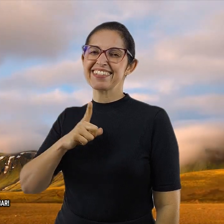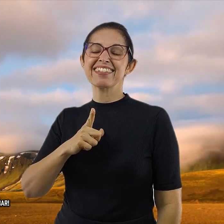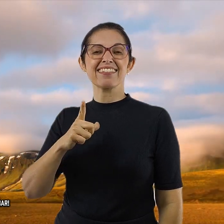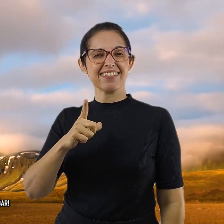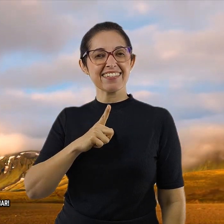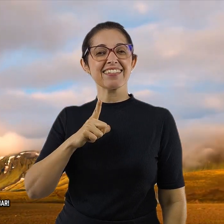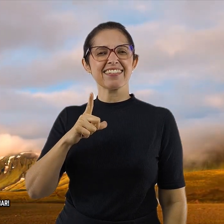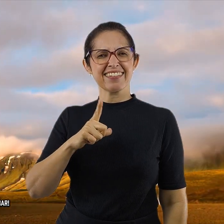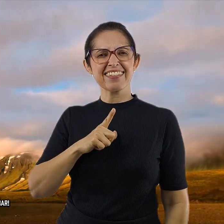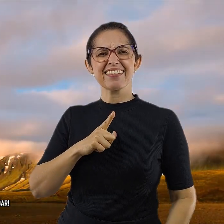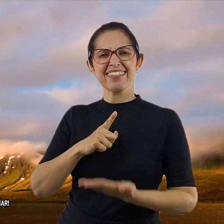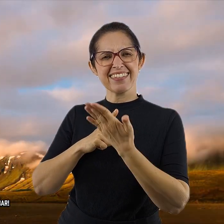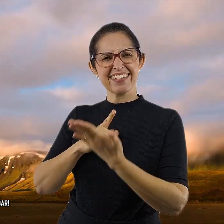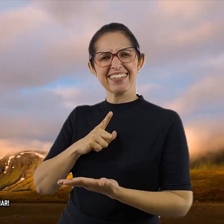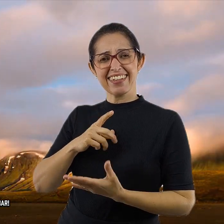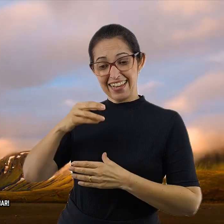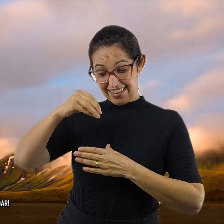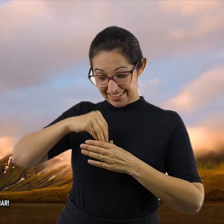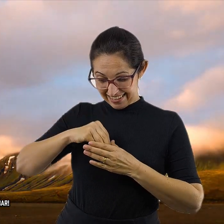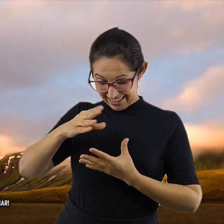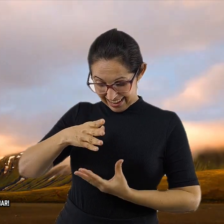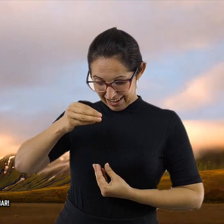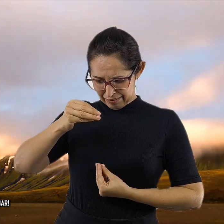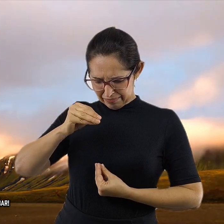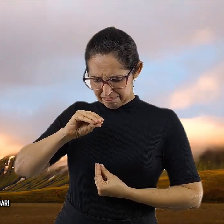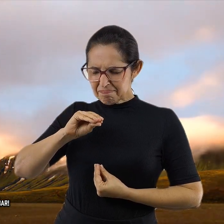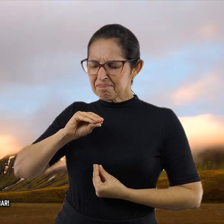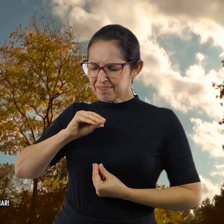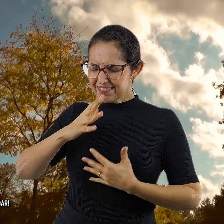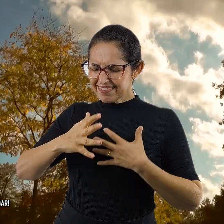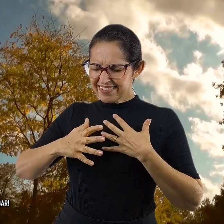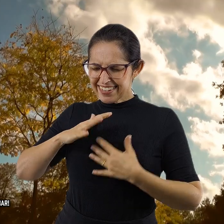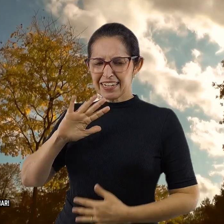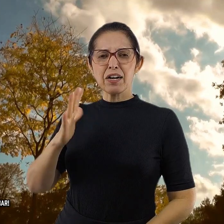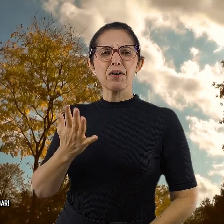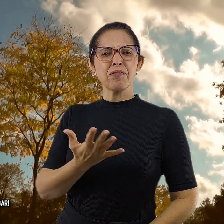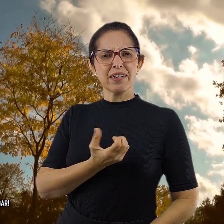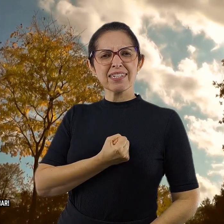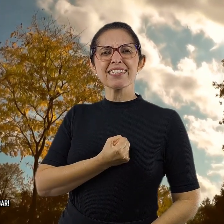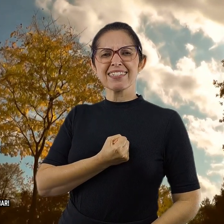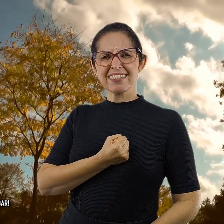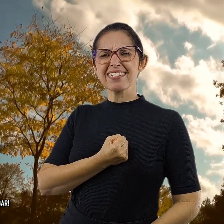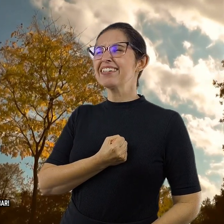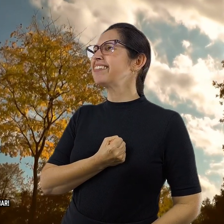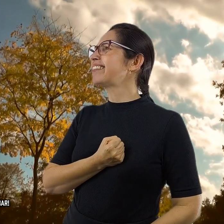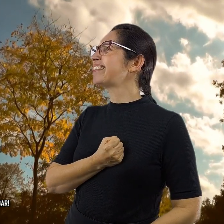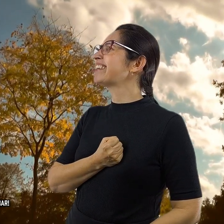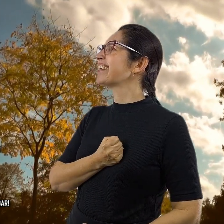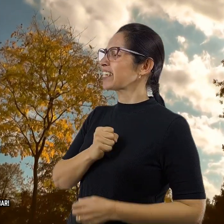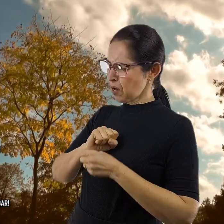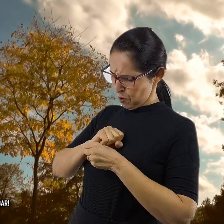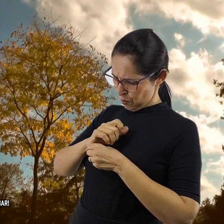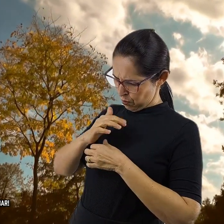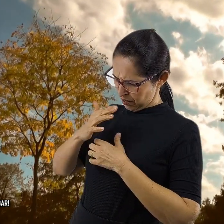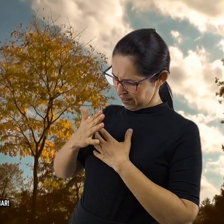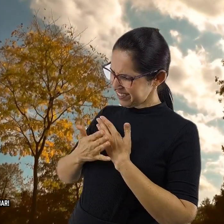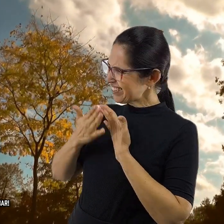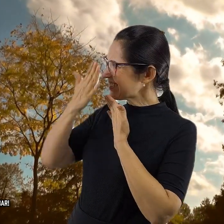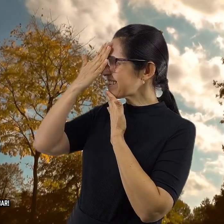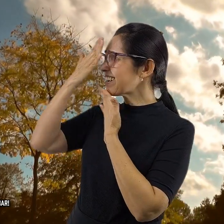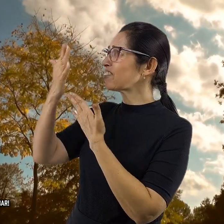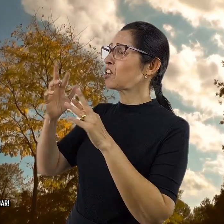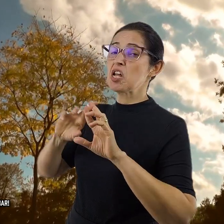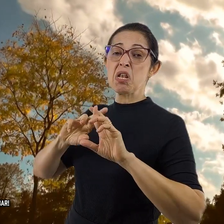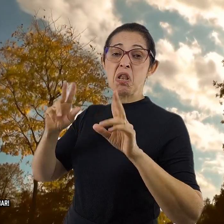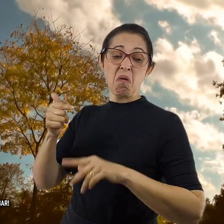o amor da alma remida, daquele que está cheio de gratidão ao Senhor. Não é o